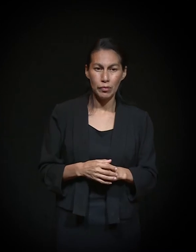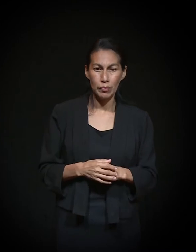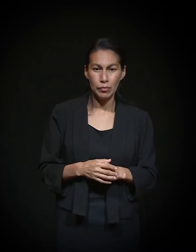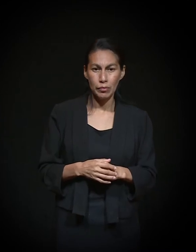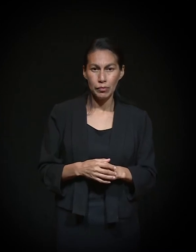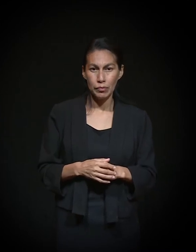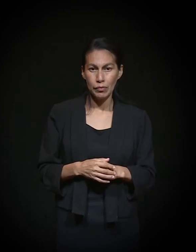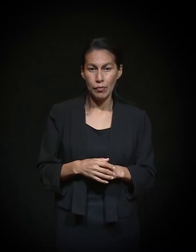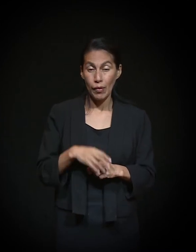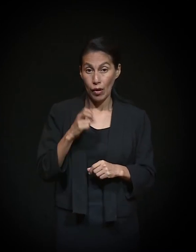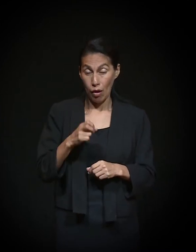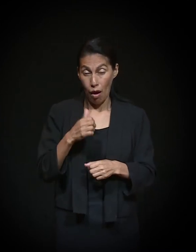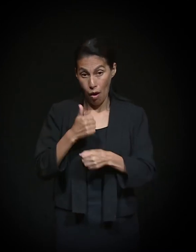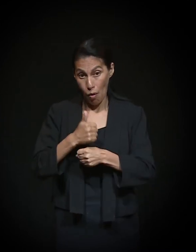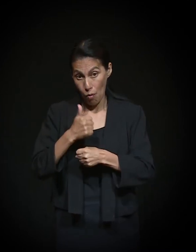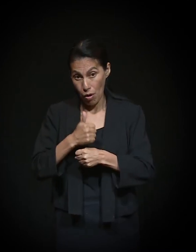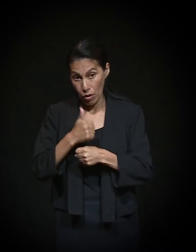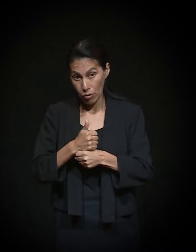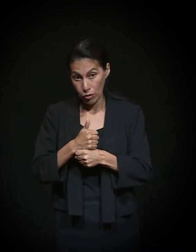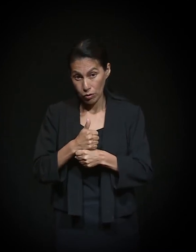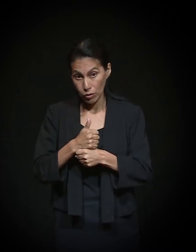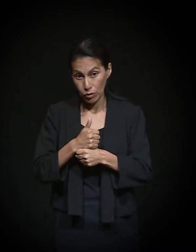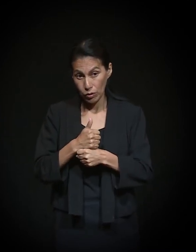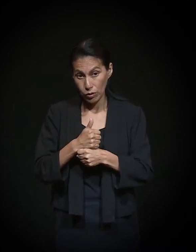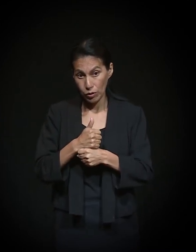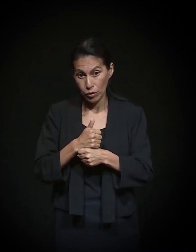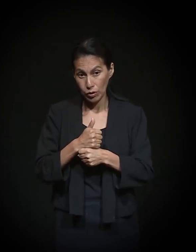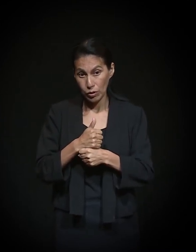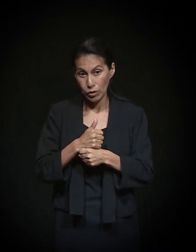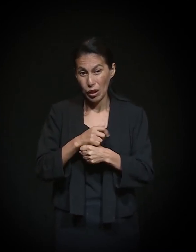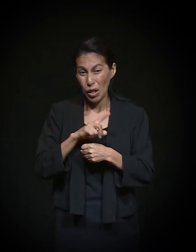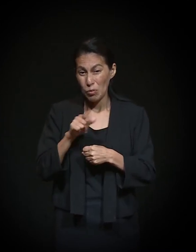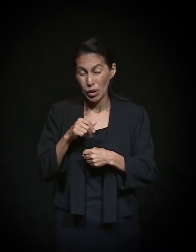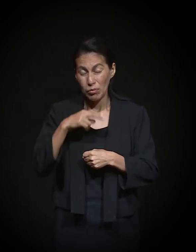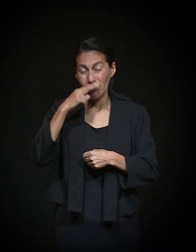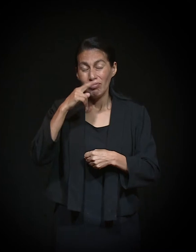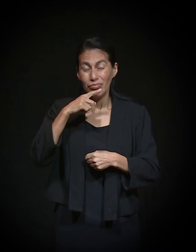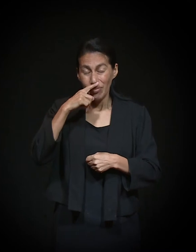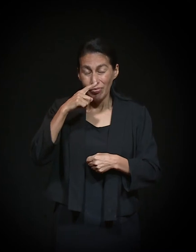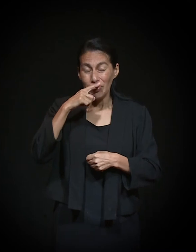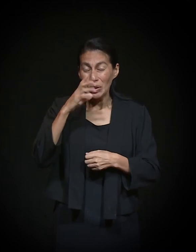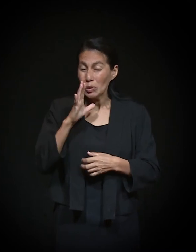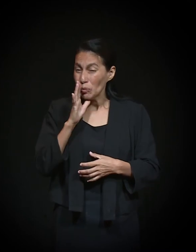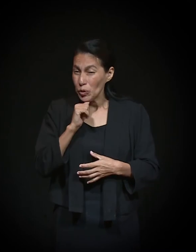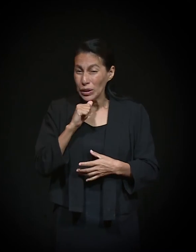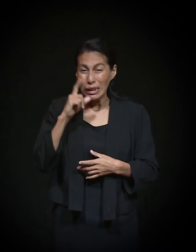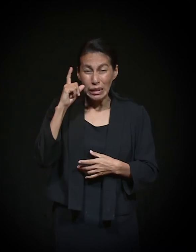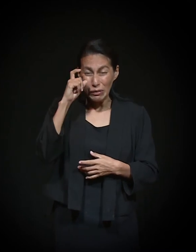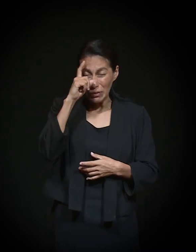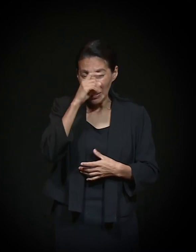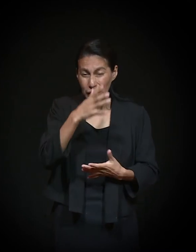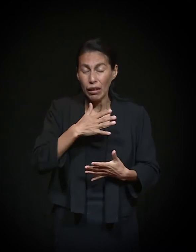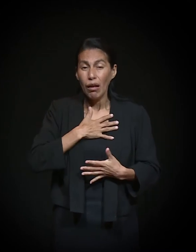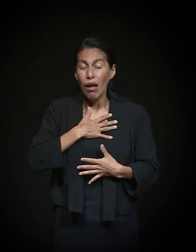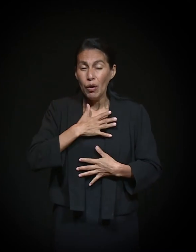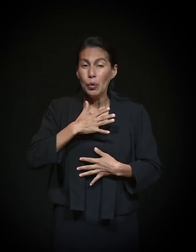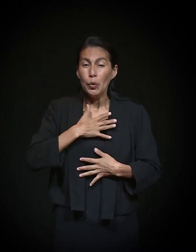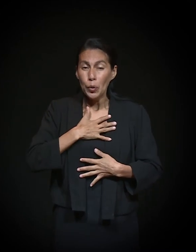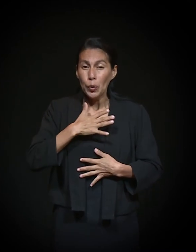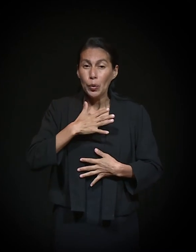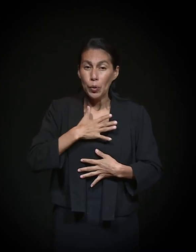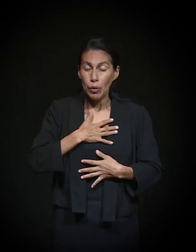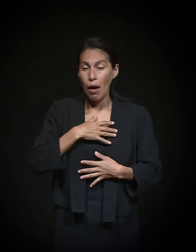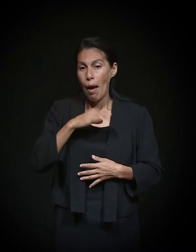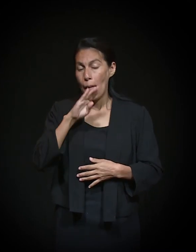Entonces, unos días después, mis abuelitos empezaron con problemas respiratorios. Y mi mamá le